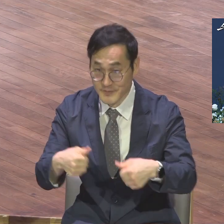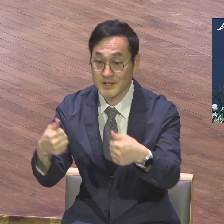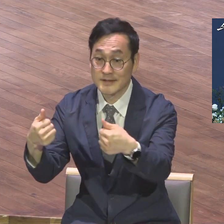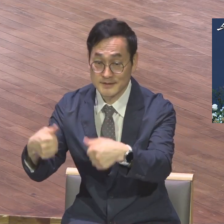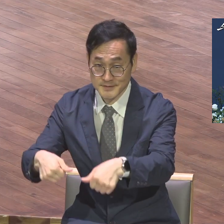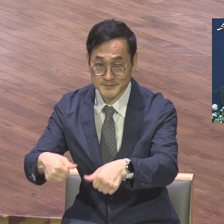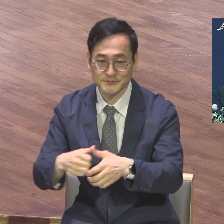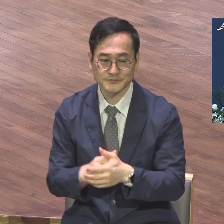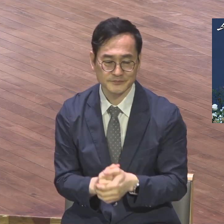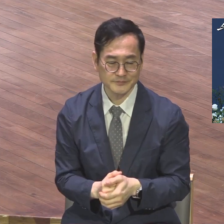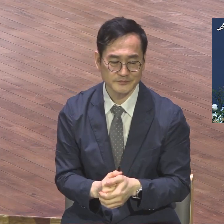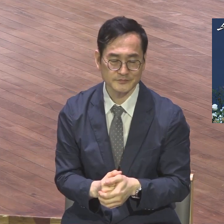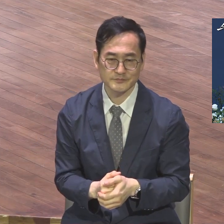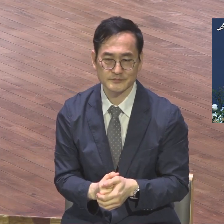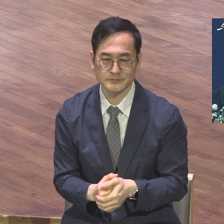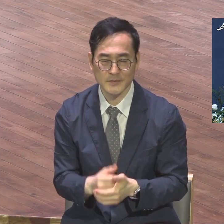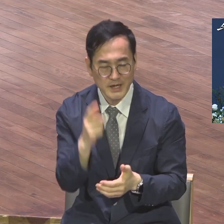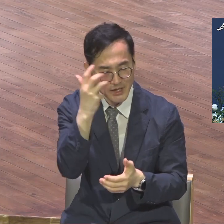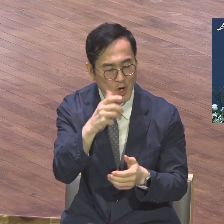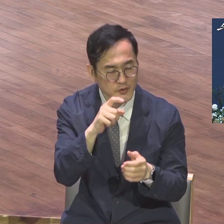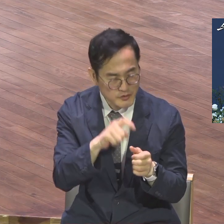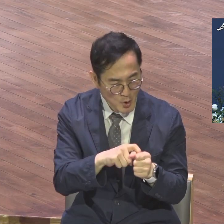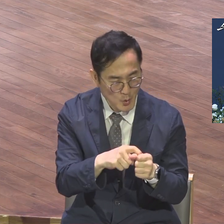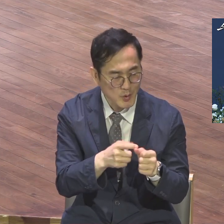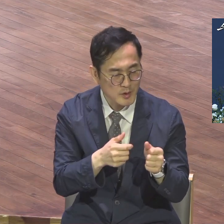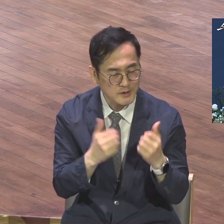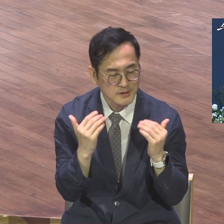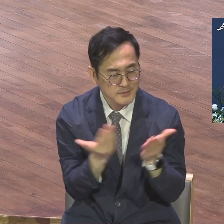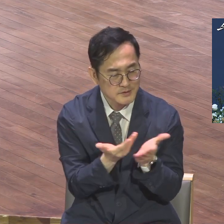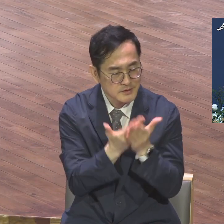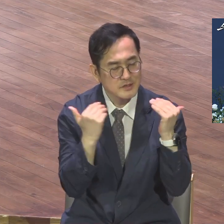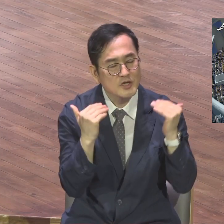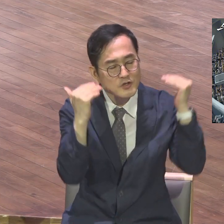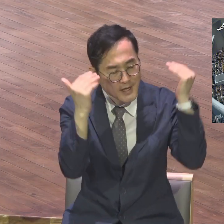성도를 서로 인사합시다. 영적으로 성장합시다.